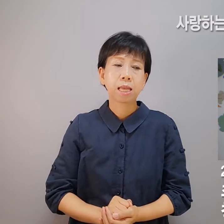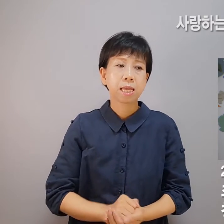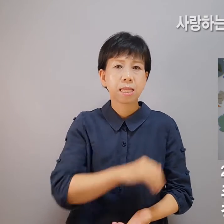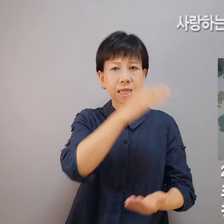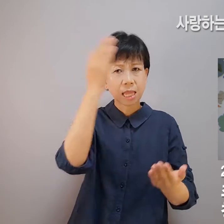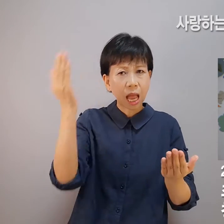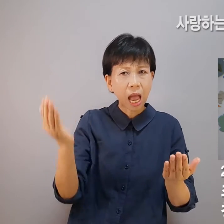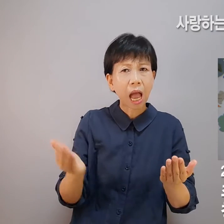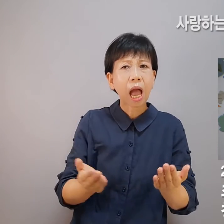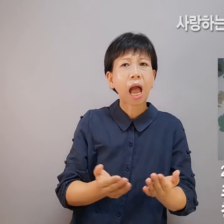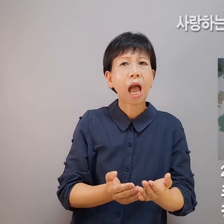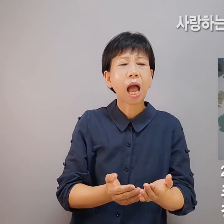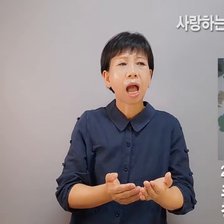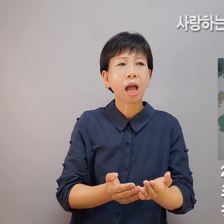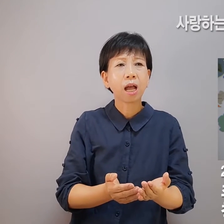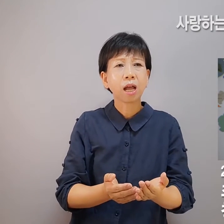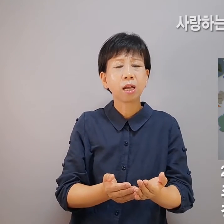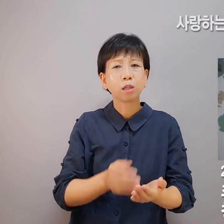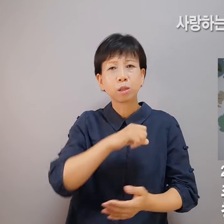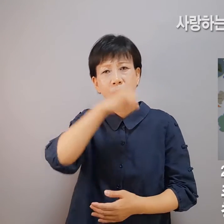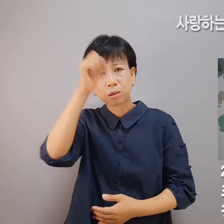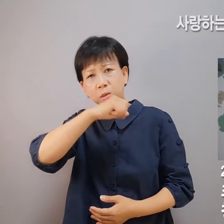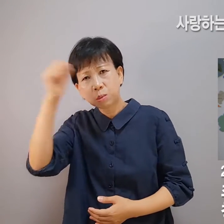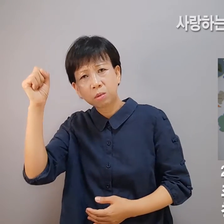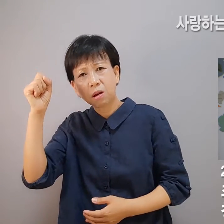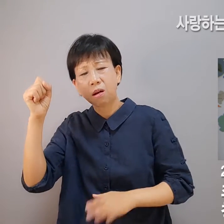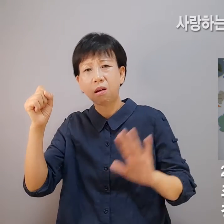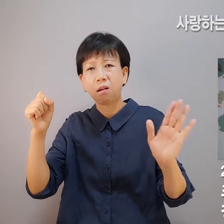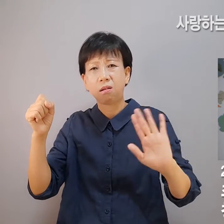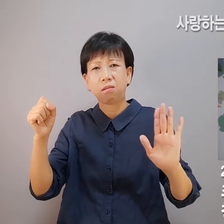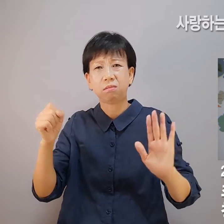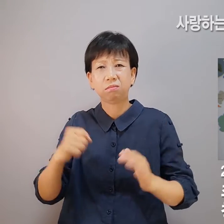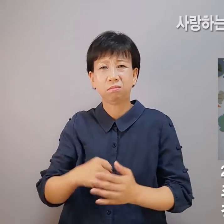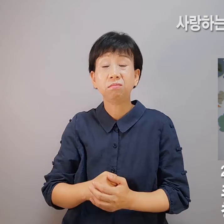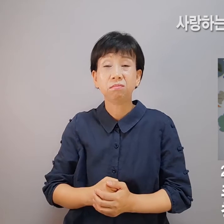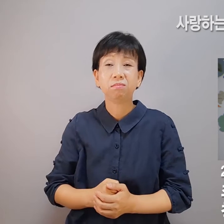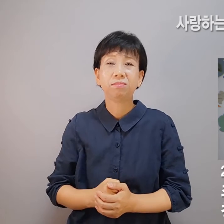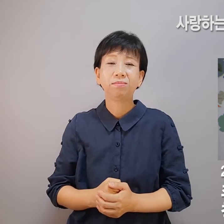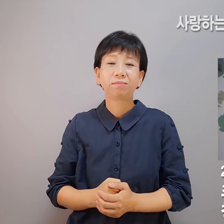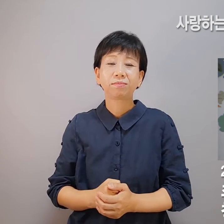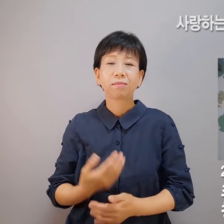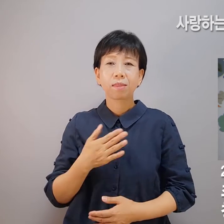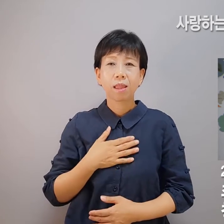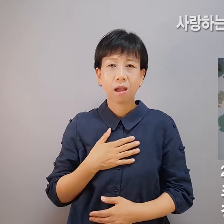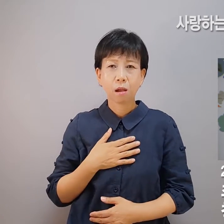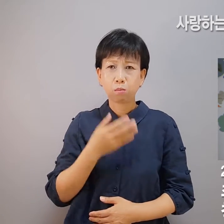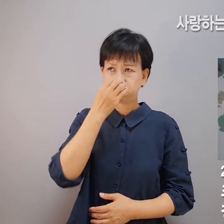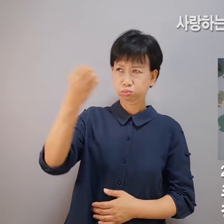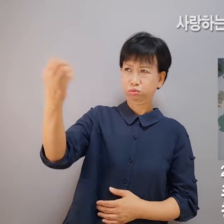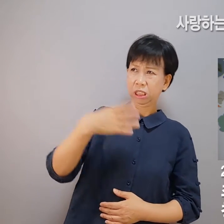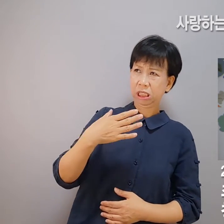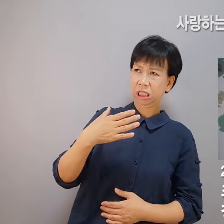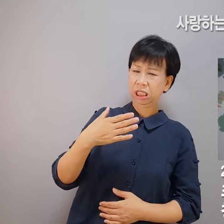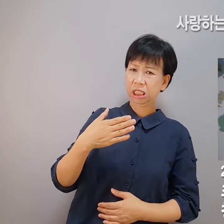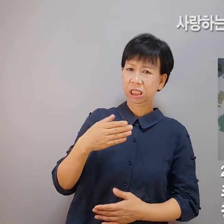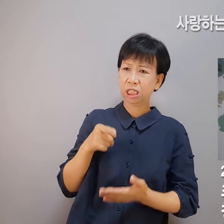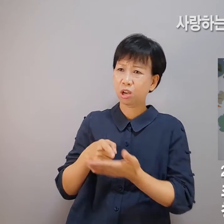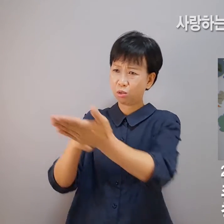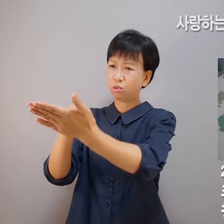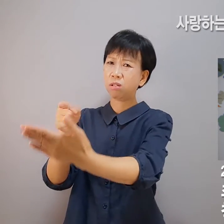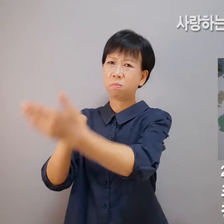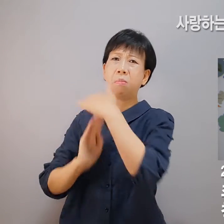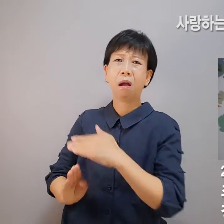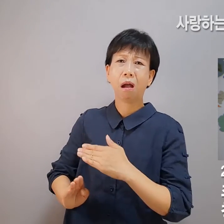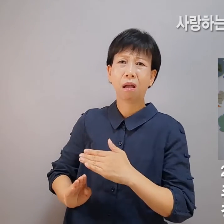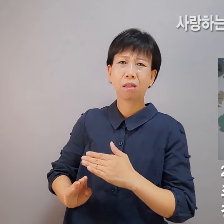때로는 안 되는 것들도 있어요. 그것을 그렇게 생각하셔야 돼요. 내가 혹시 무시당한 거 아닐까? 목사님이 우리